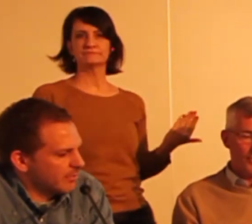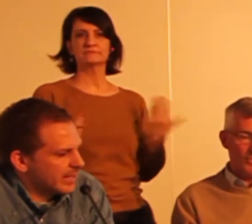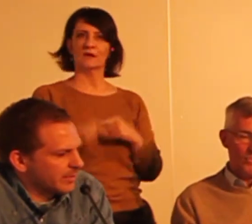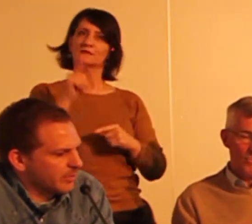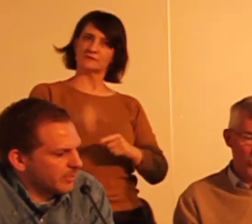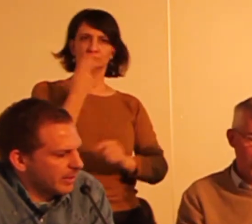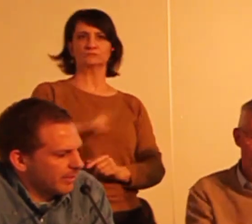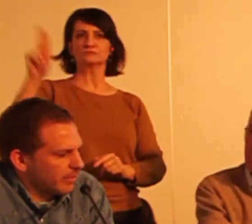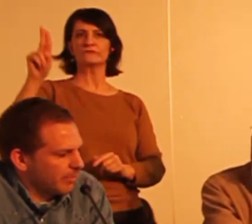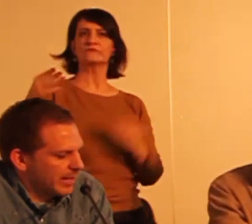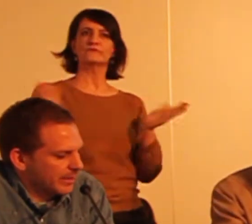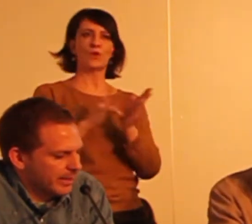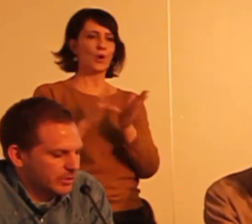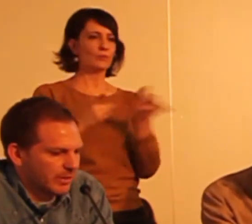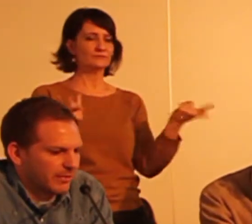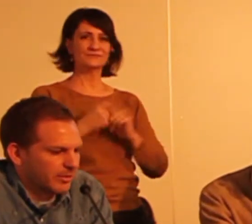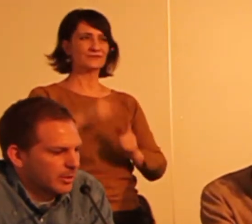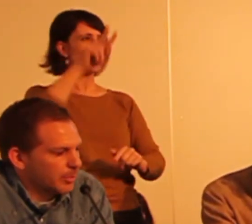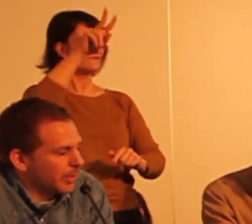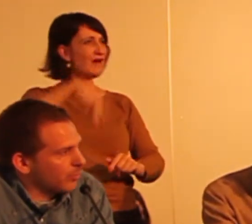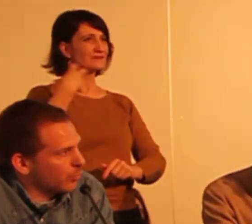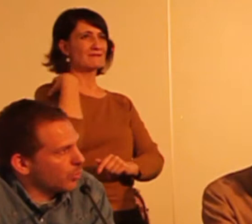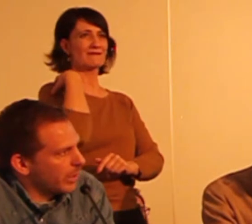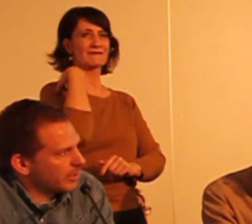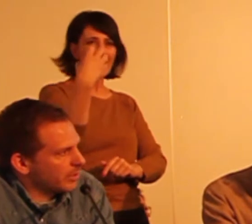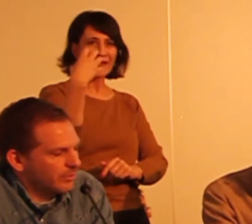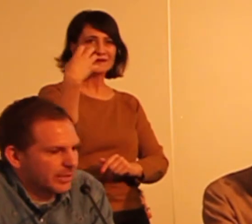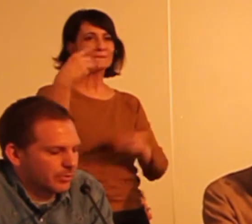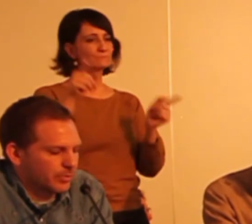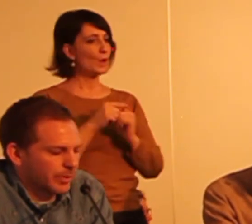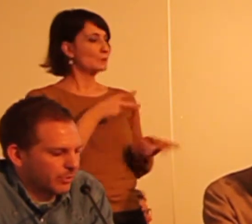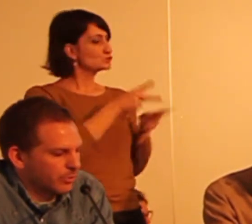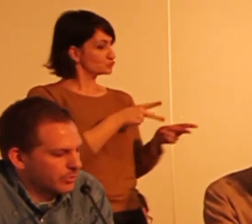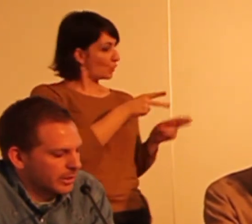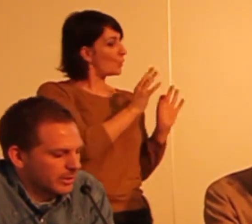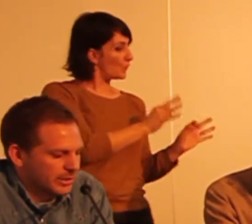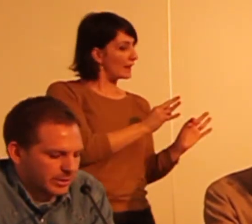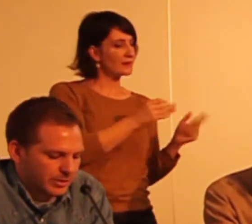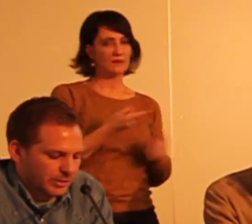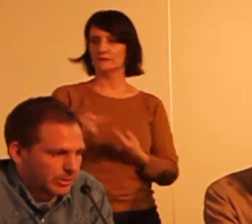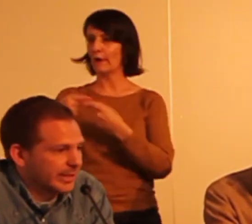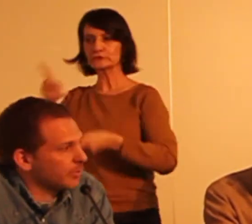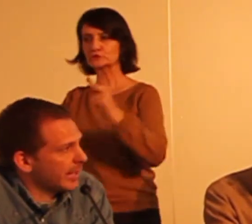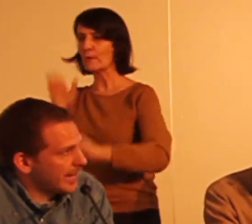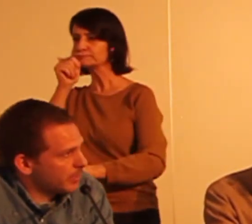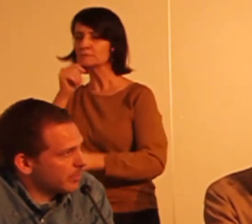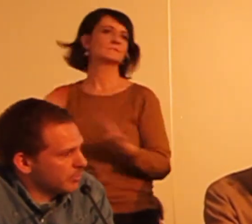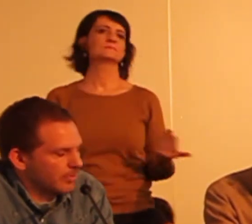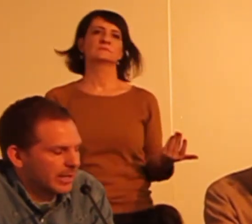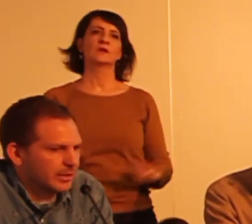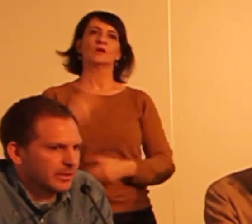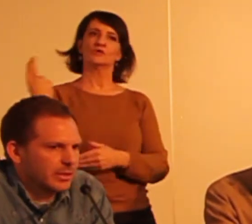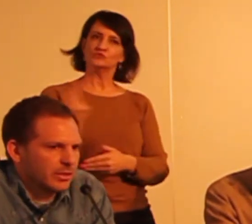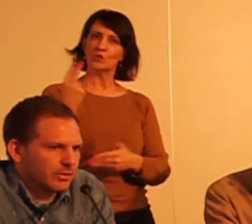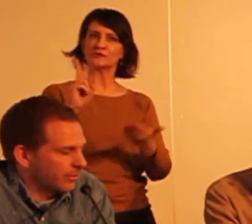niet aanvaarden dat in een welvarende regio als Vlaanderen bepaalde zorg wel gegarandeerd wordt, bepaalde ondersteuning niet gegarandeerd wordt. Ik denk dat we daar echt werk moeten